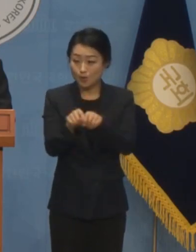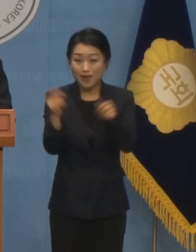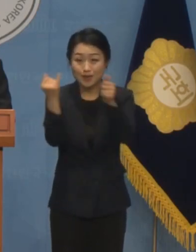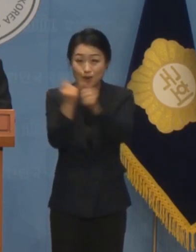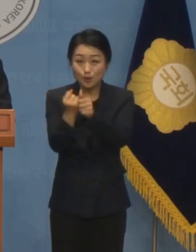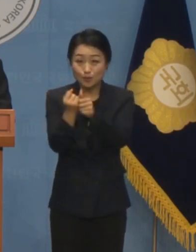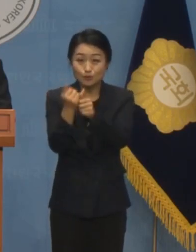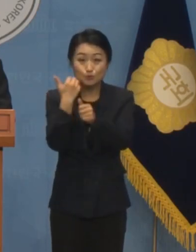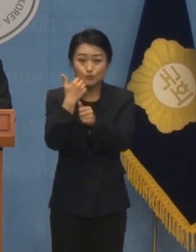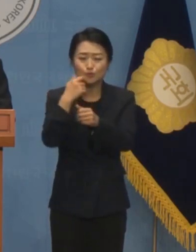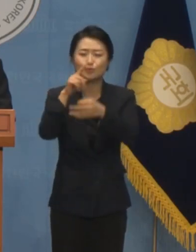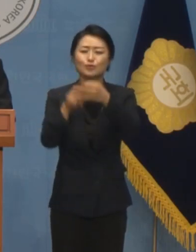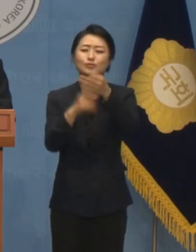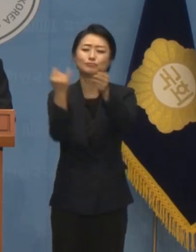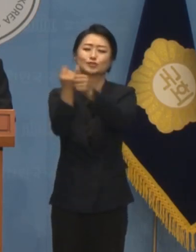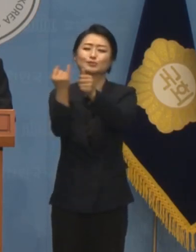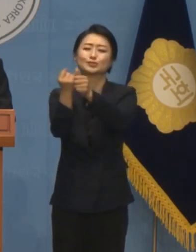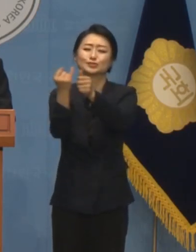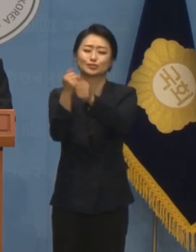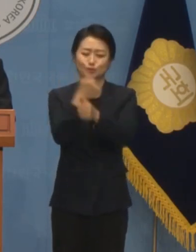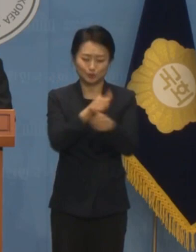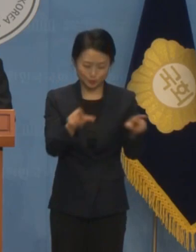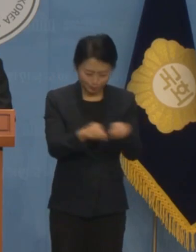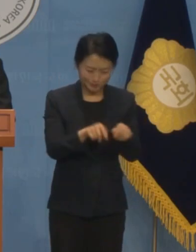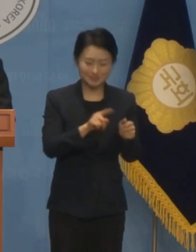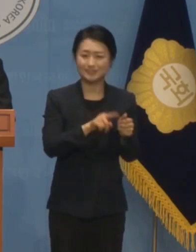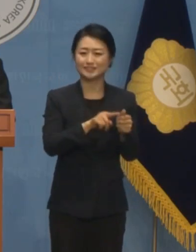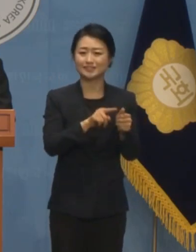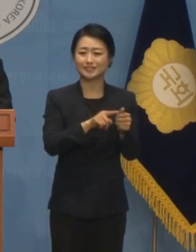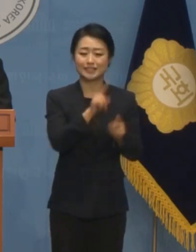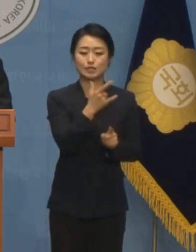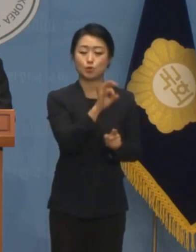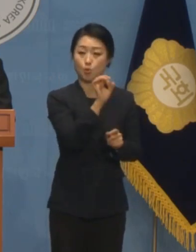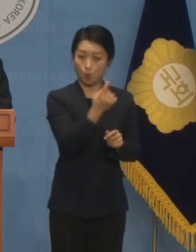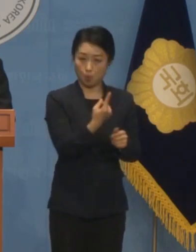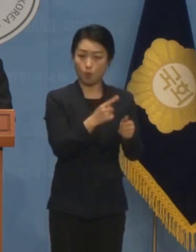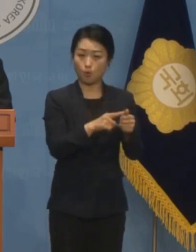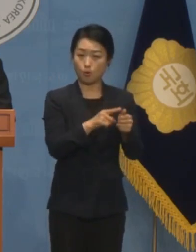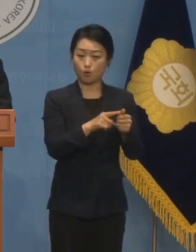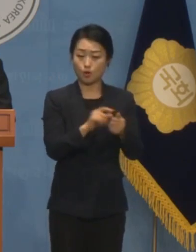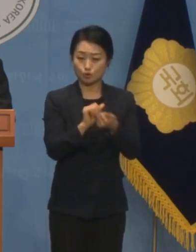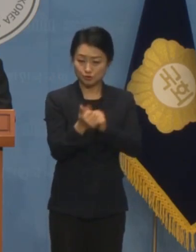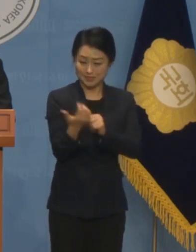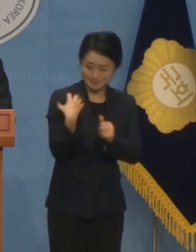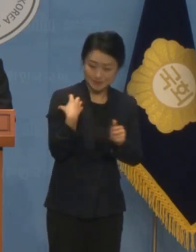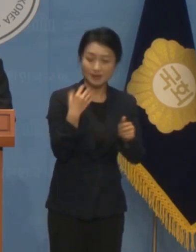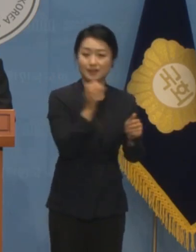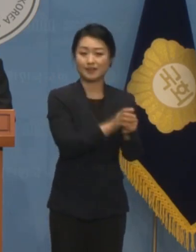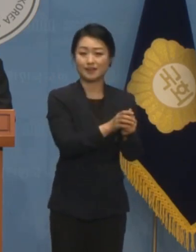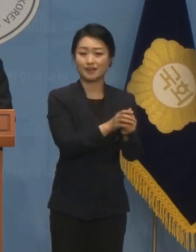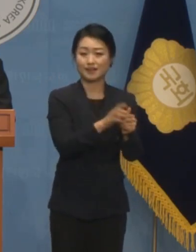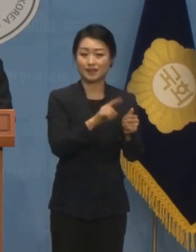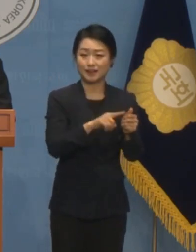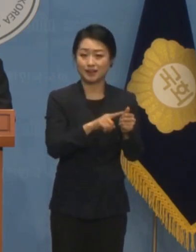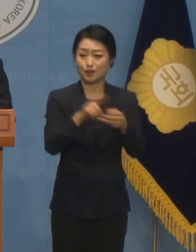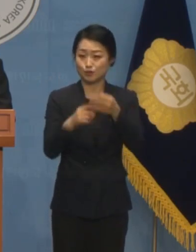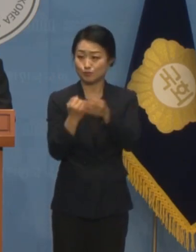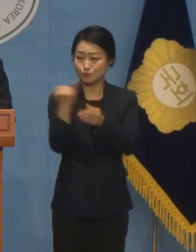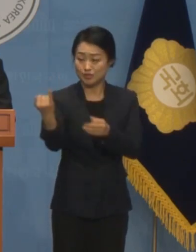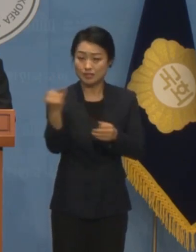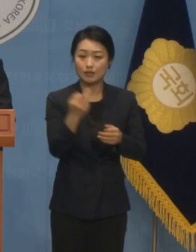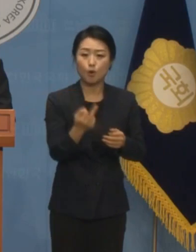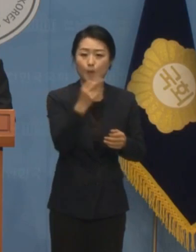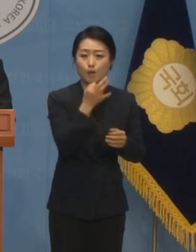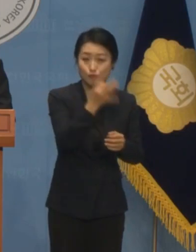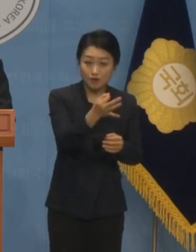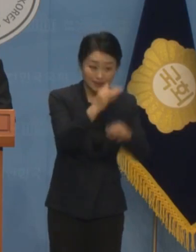쏠리는 이유입니다. 김건희 여사 관련 의혹은 매일같이 쏟아져 나오지만 제대로 된 해명을